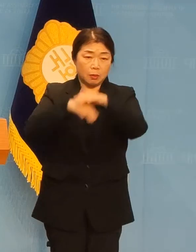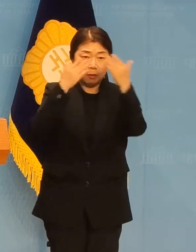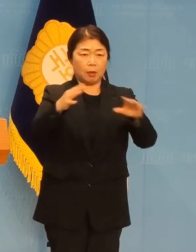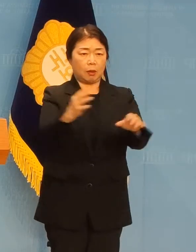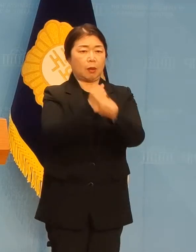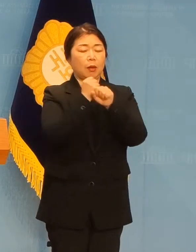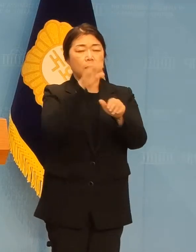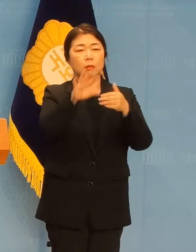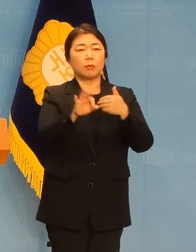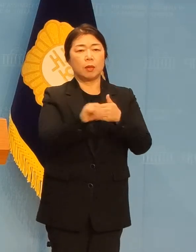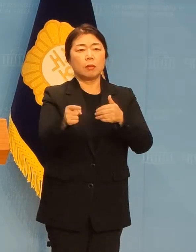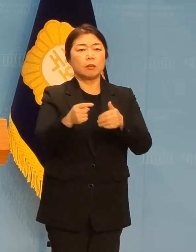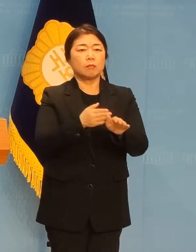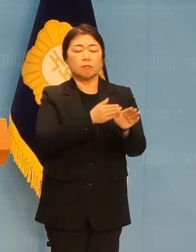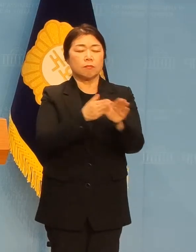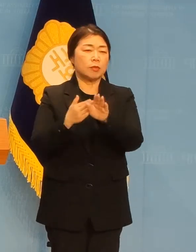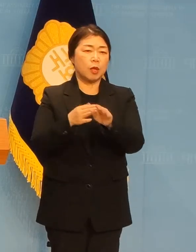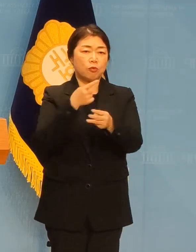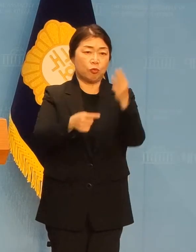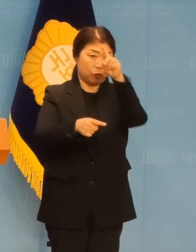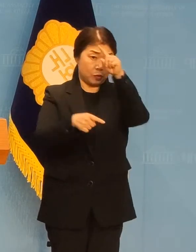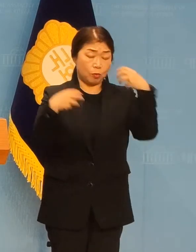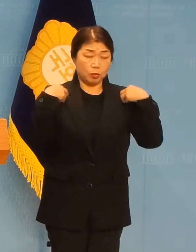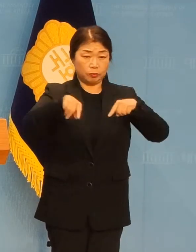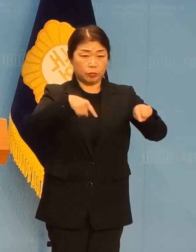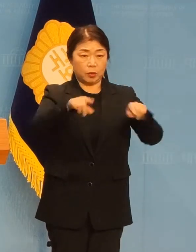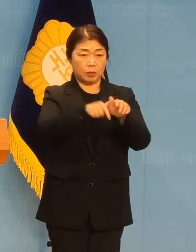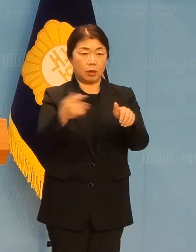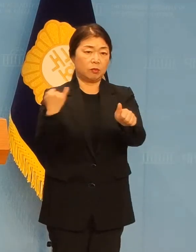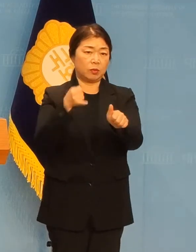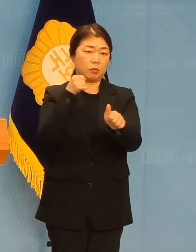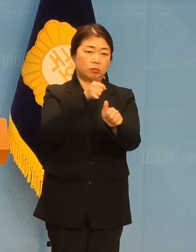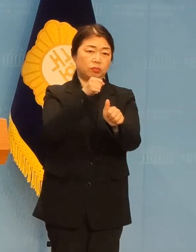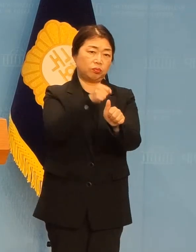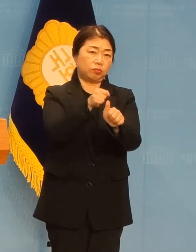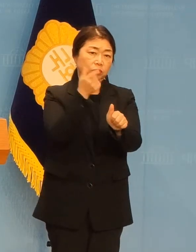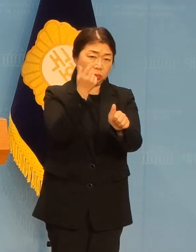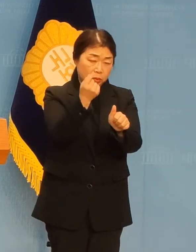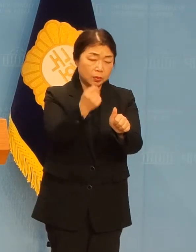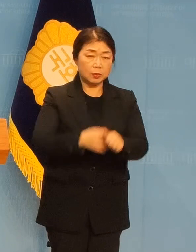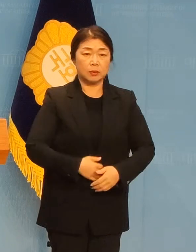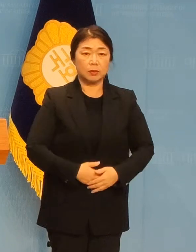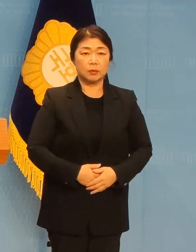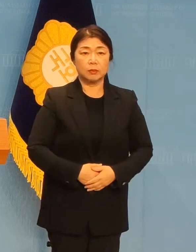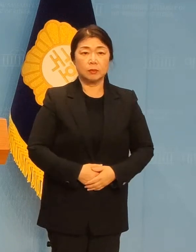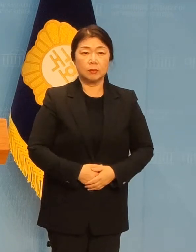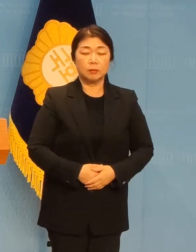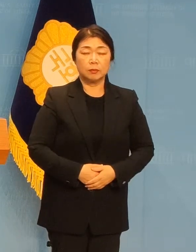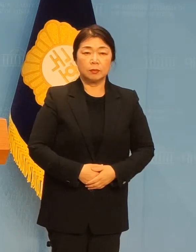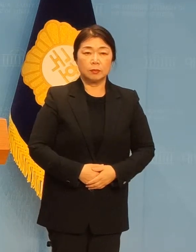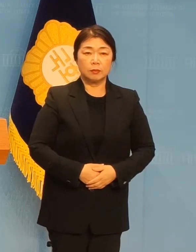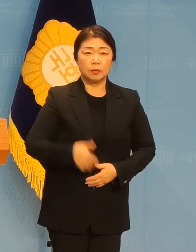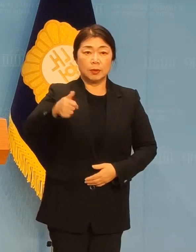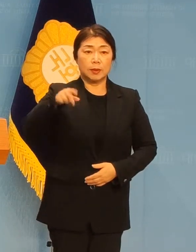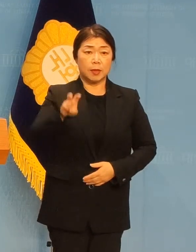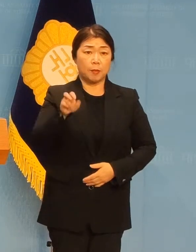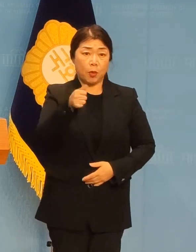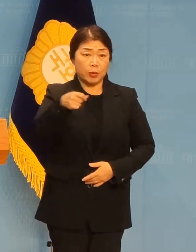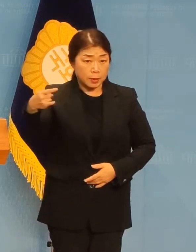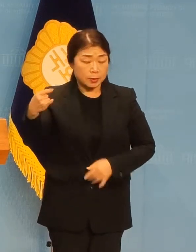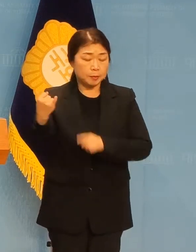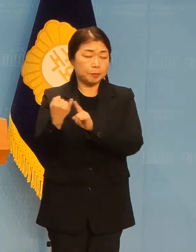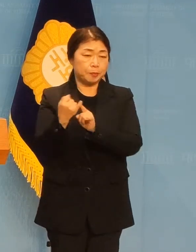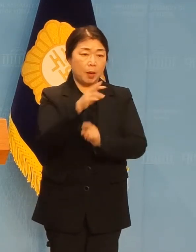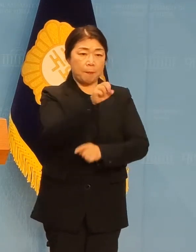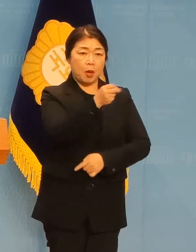권력의 실체를 적나라하게 드러냈습니다. 김건희는 명태균 게이트가